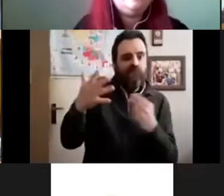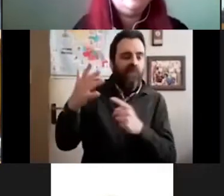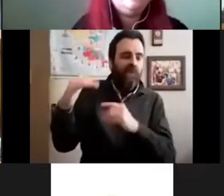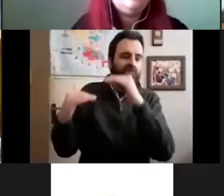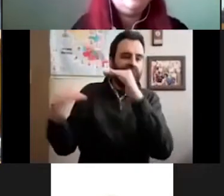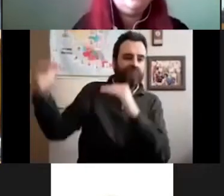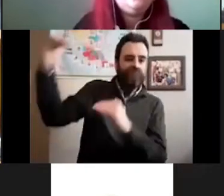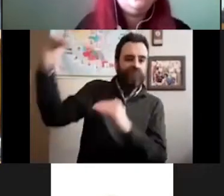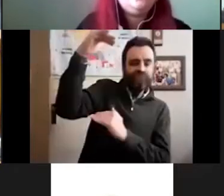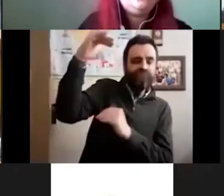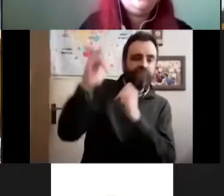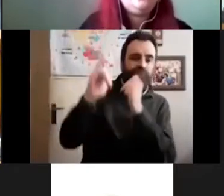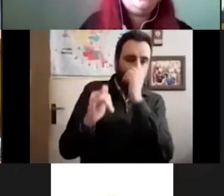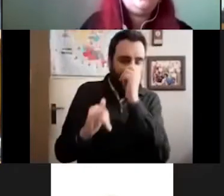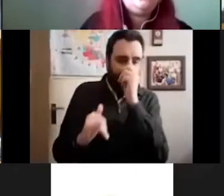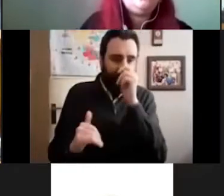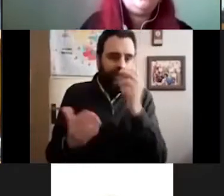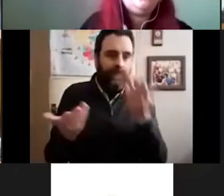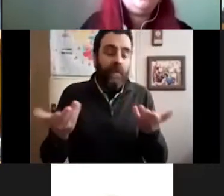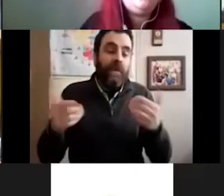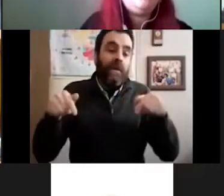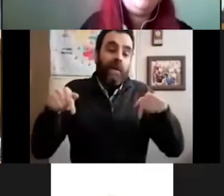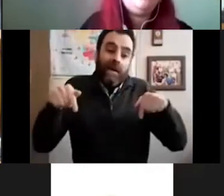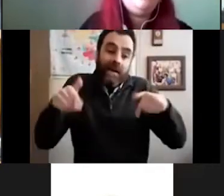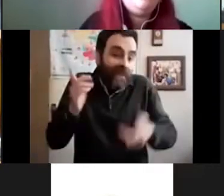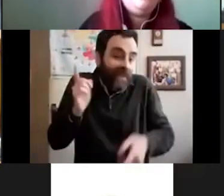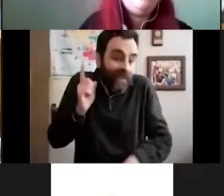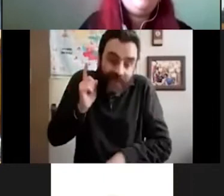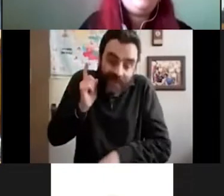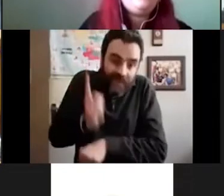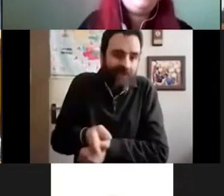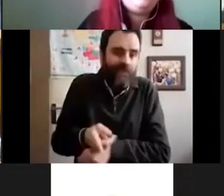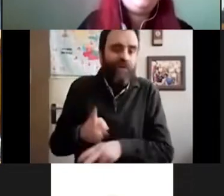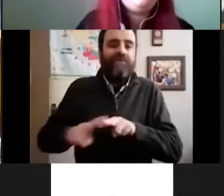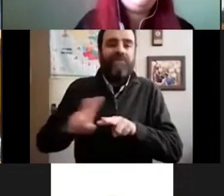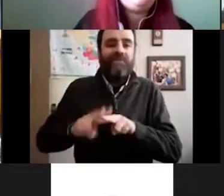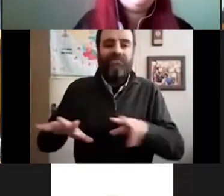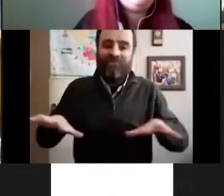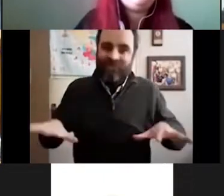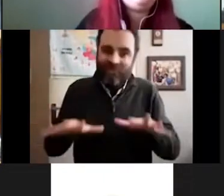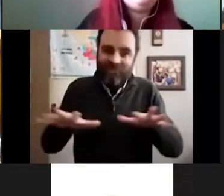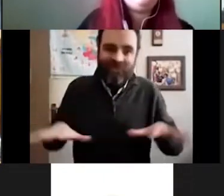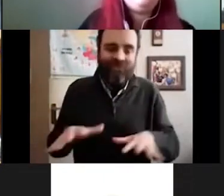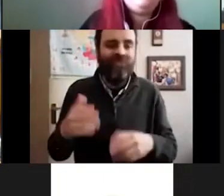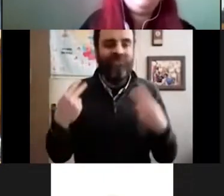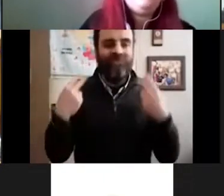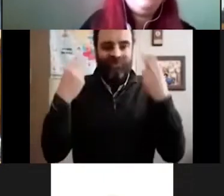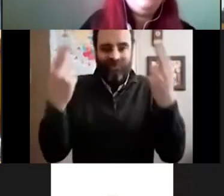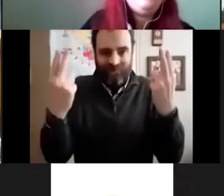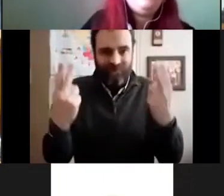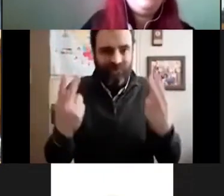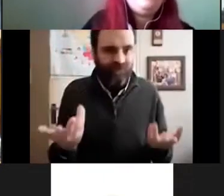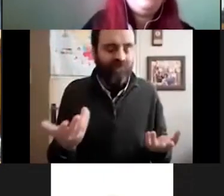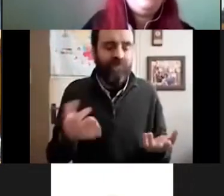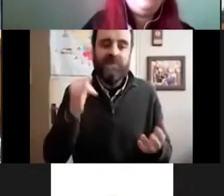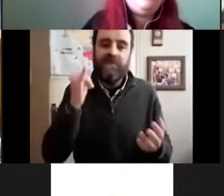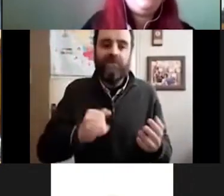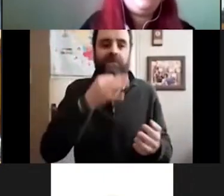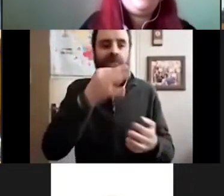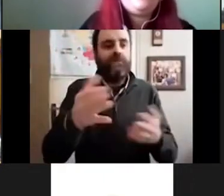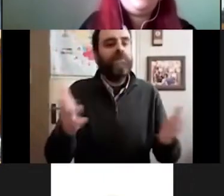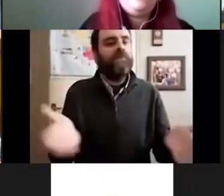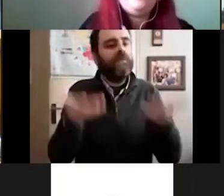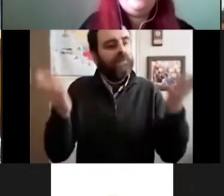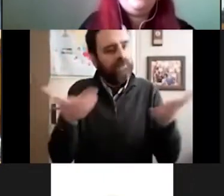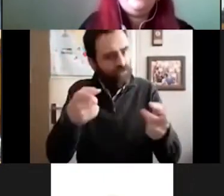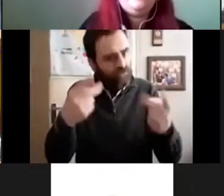lo mismo, yo era muy tímido de todo, siempre pensaba que la gente estaba como por encima, pero la verdad hay que ordenar que